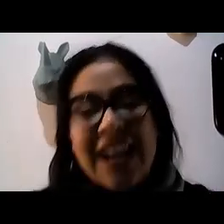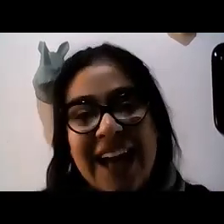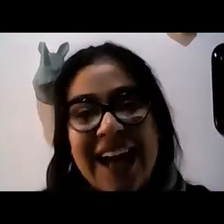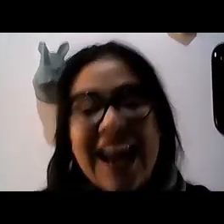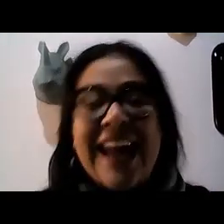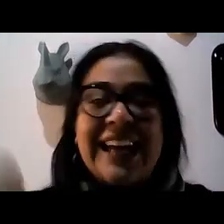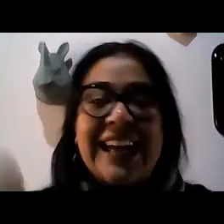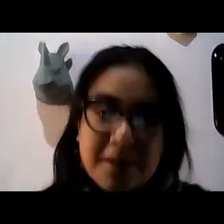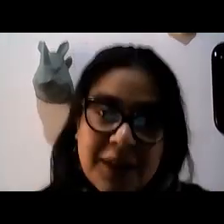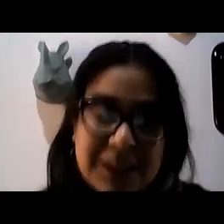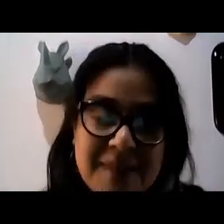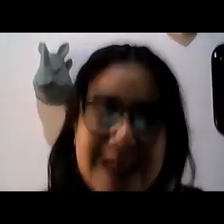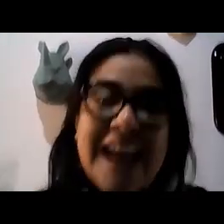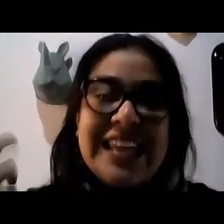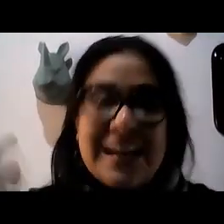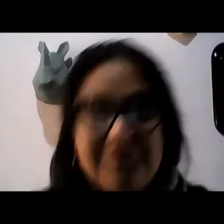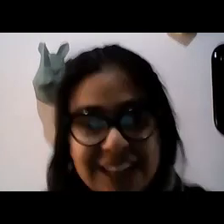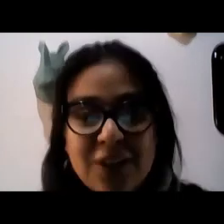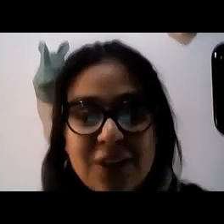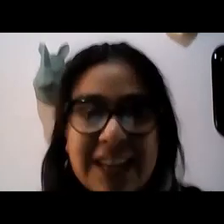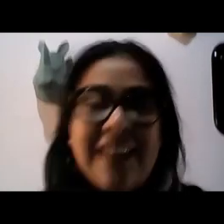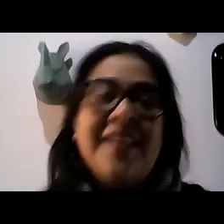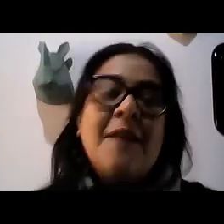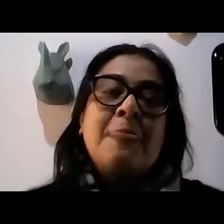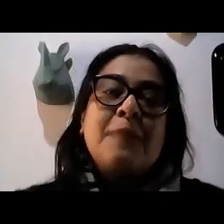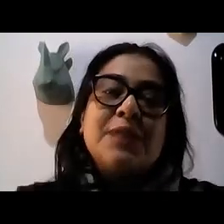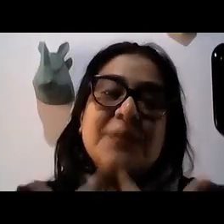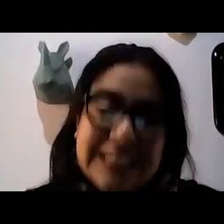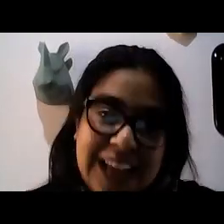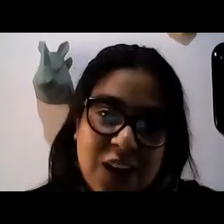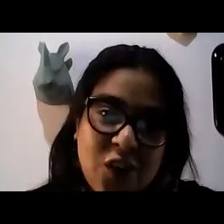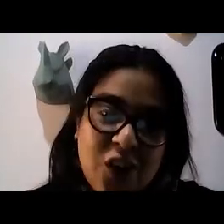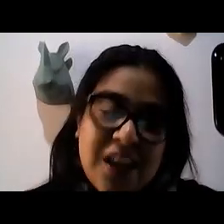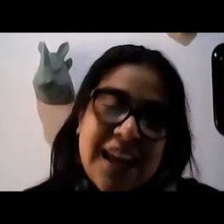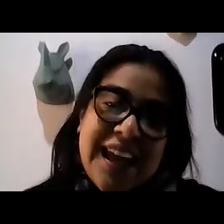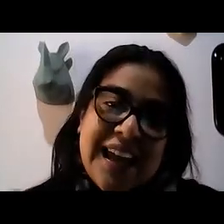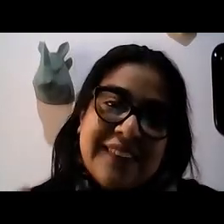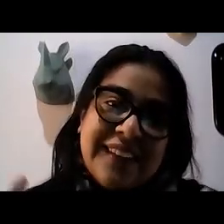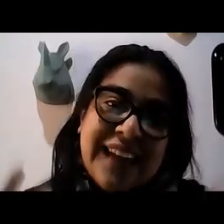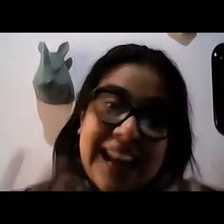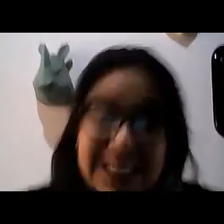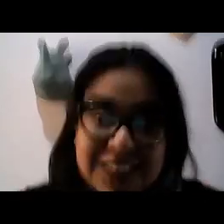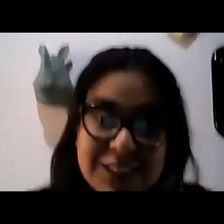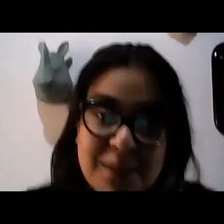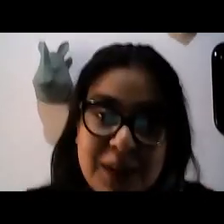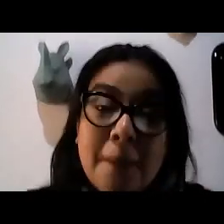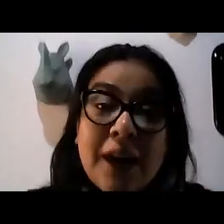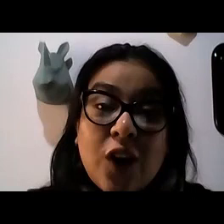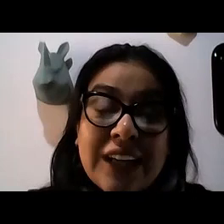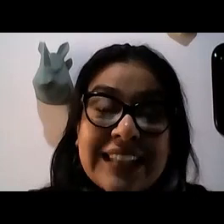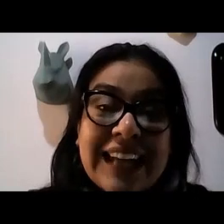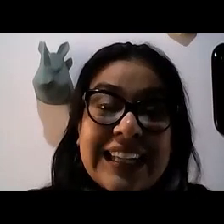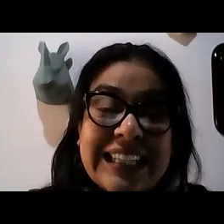Laboratorio La Nana, el CAP de Guatemala y el MAC de Bogotá, pusimos en diálogo el arte contemporáneo